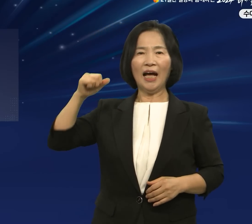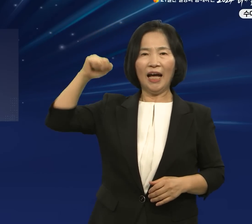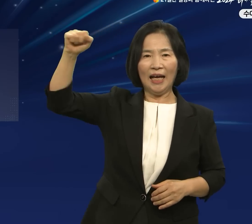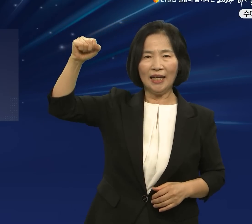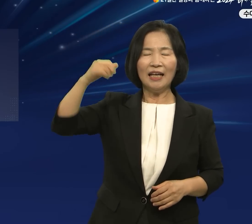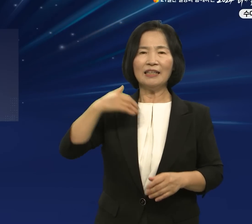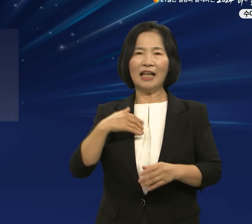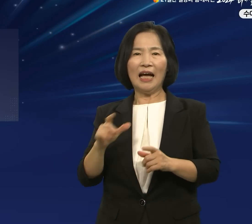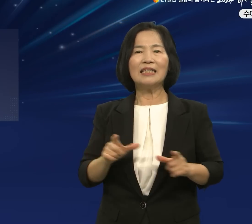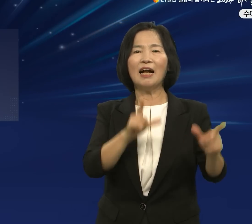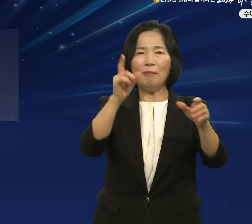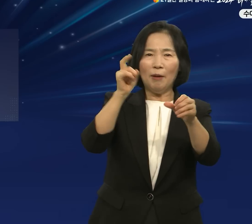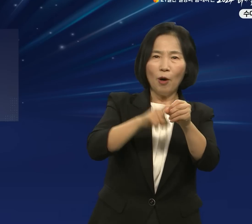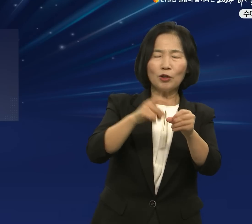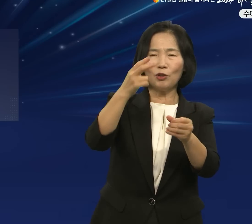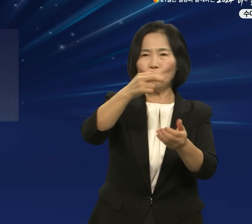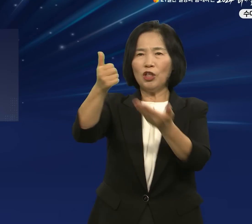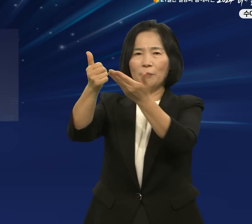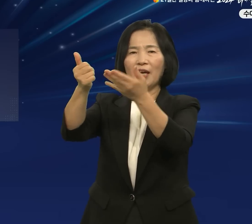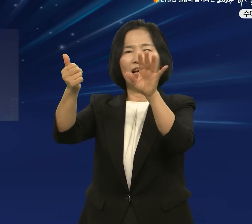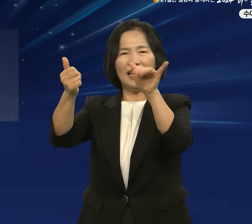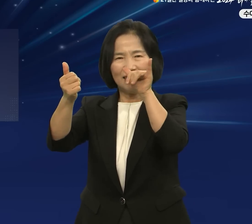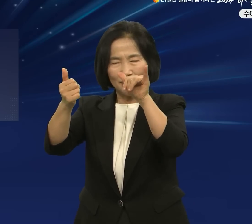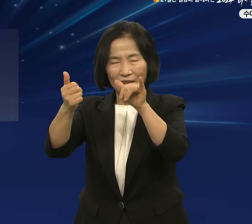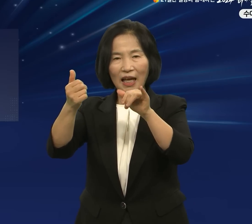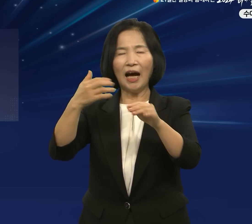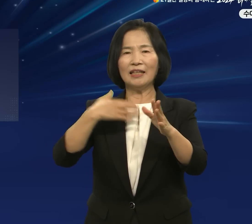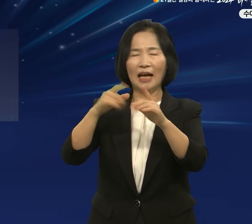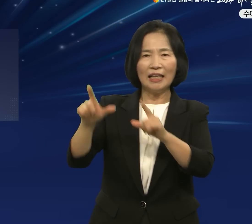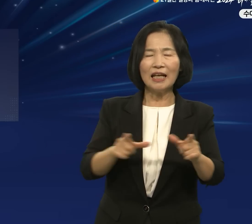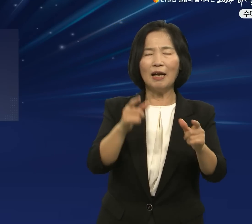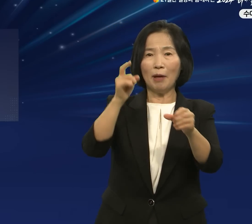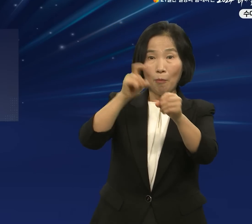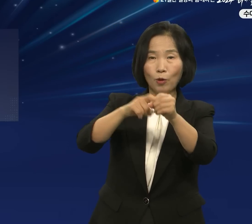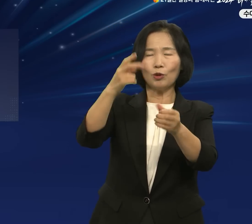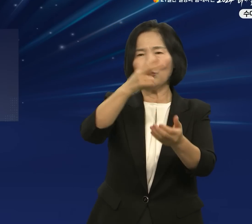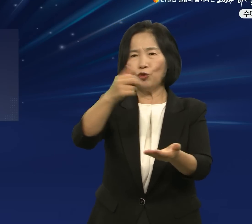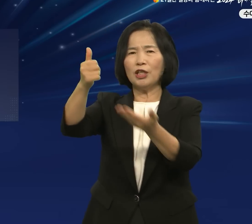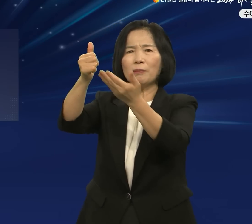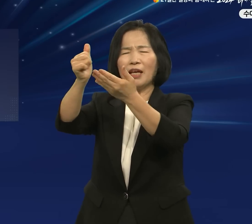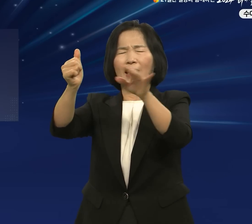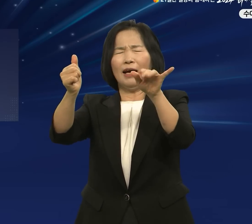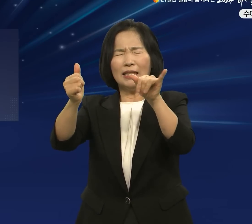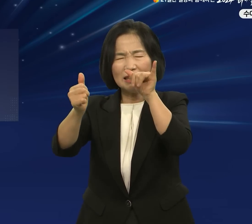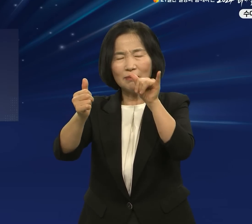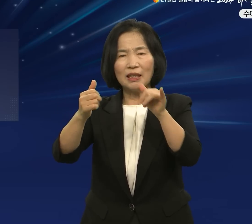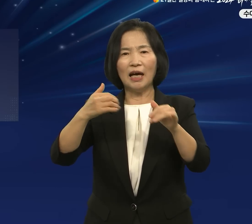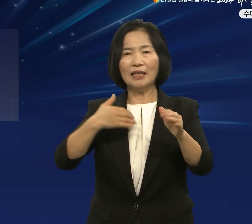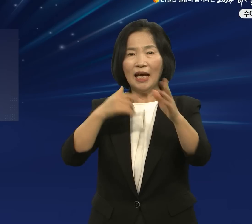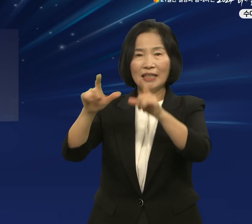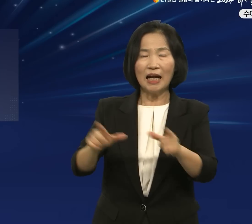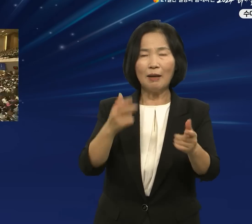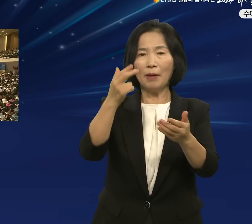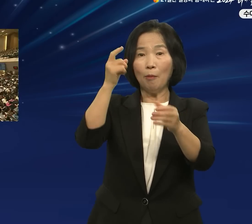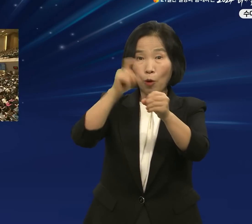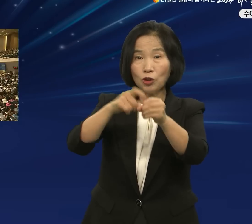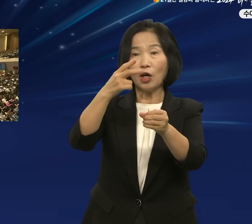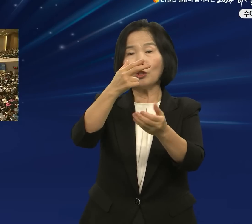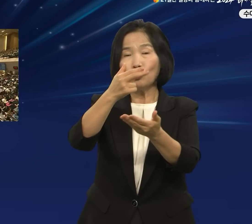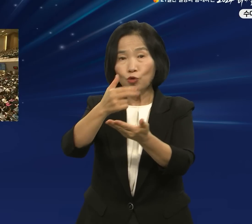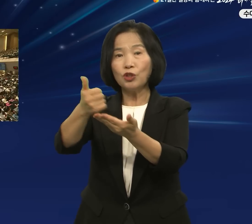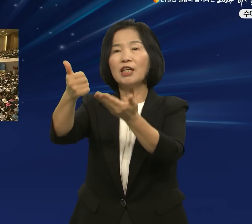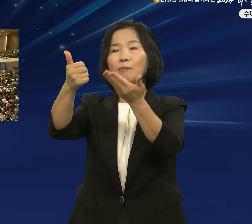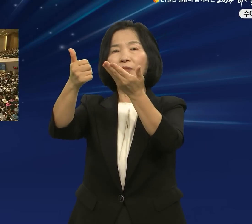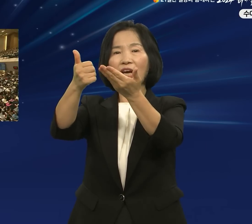삶의 목적은 주님께 있습니다. 나의 삶의 목적은 주님께 있습니다. 나의 삶의